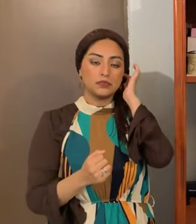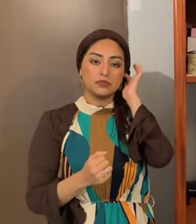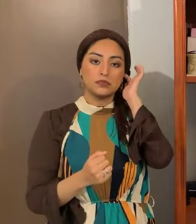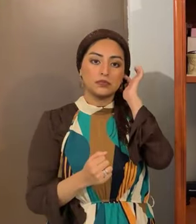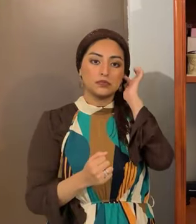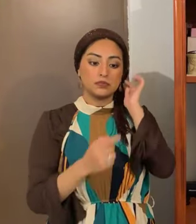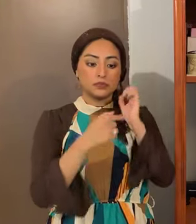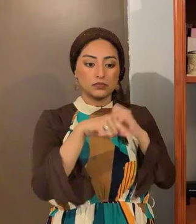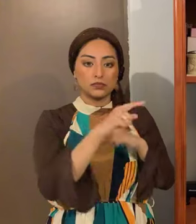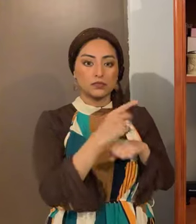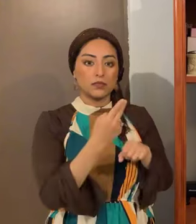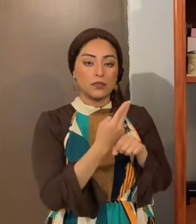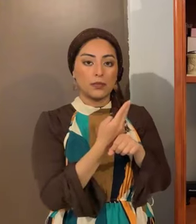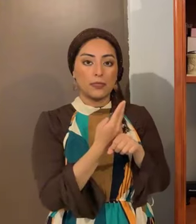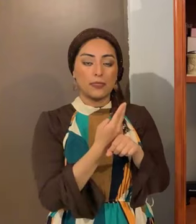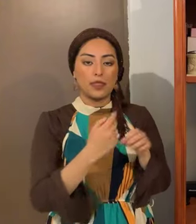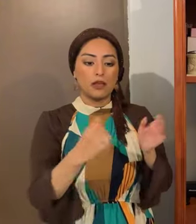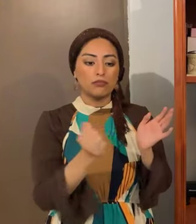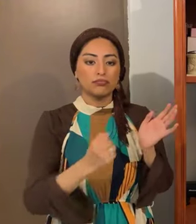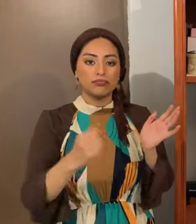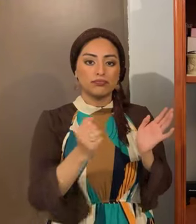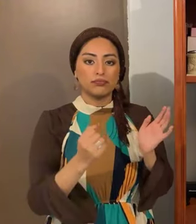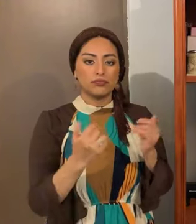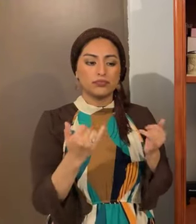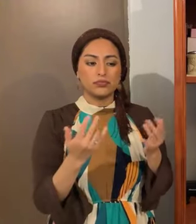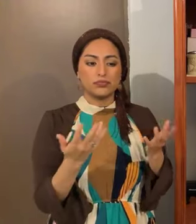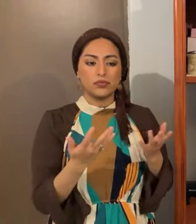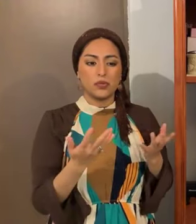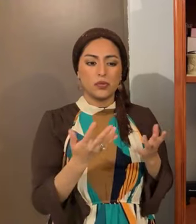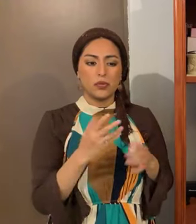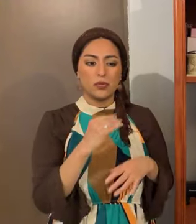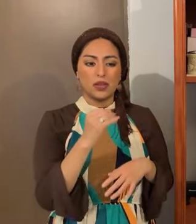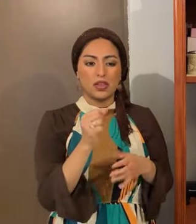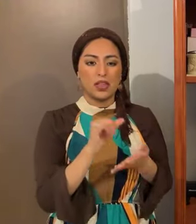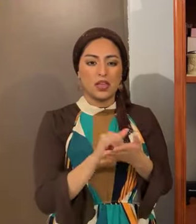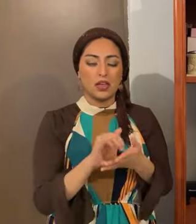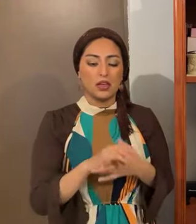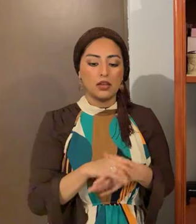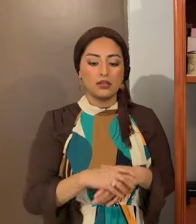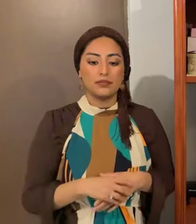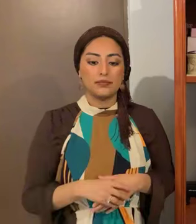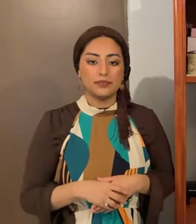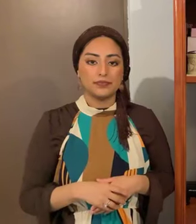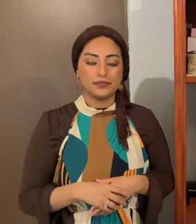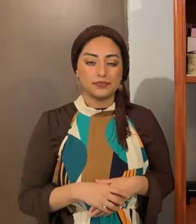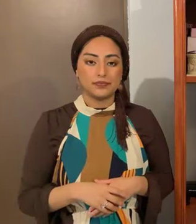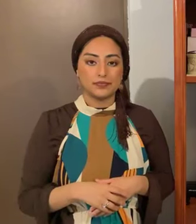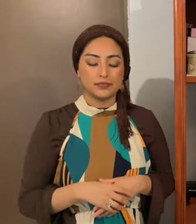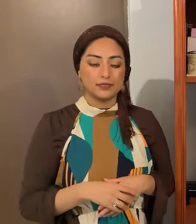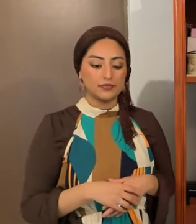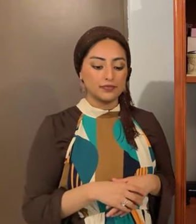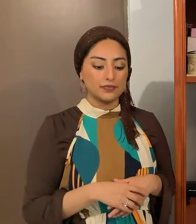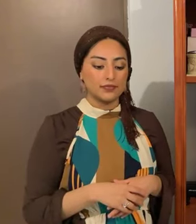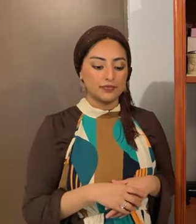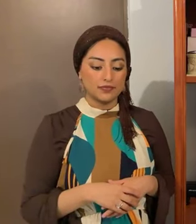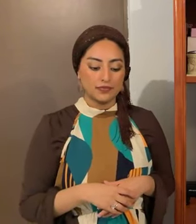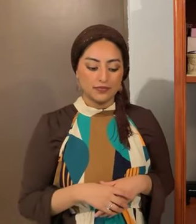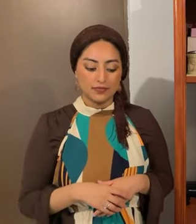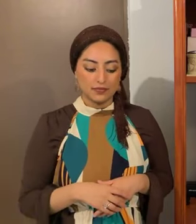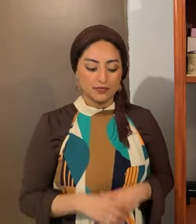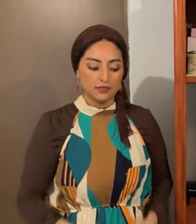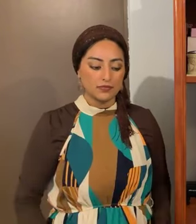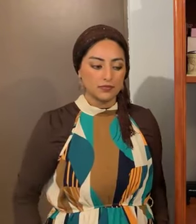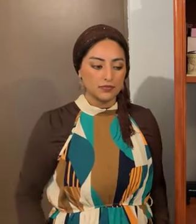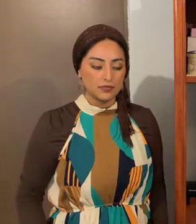tocaban salterios sobre Alamot. Ahorita vamos a ver qué es sobre Alamot. Anótenlo si gustan, por favor.